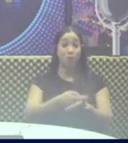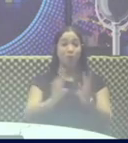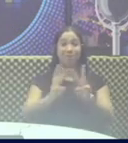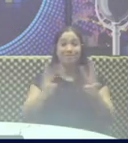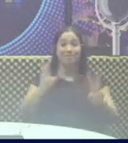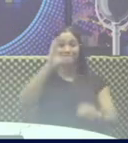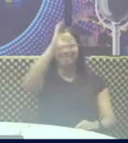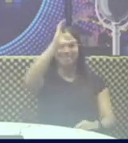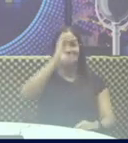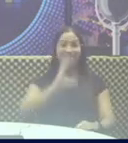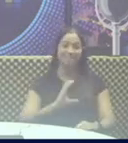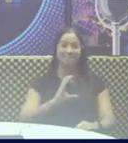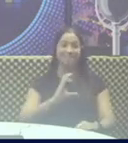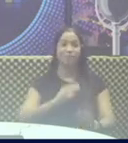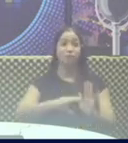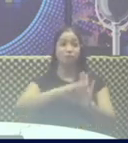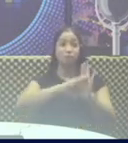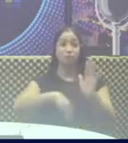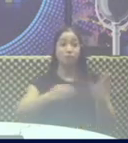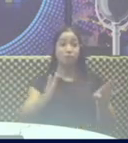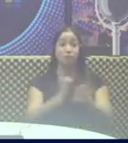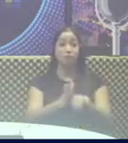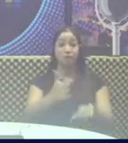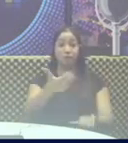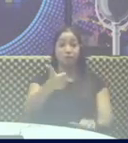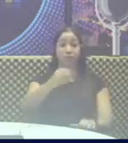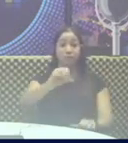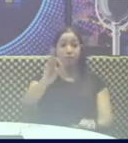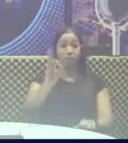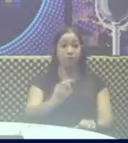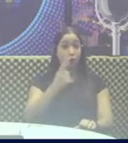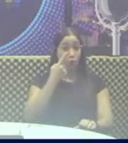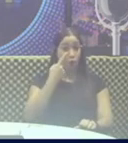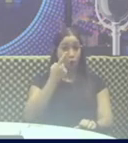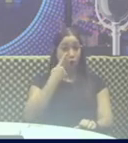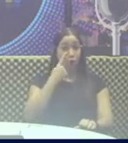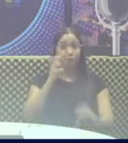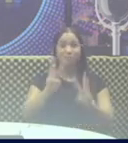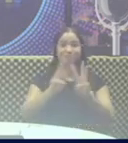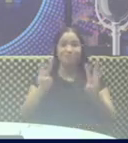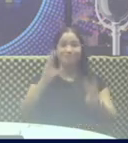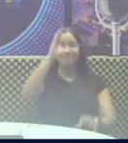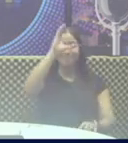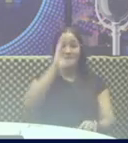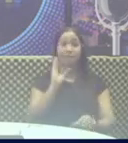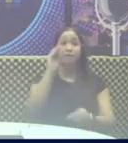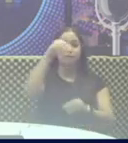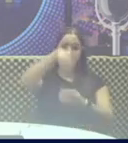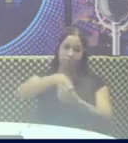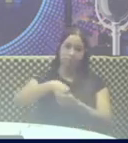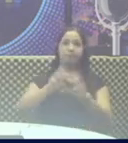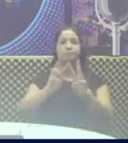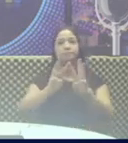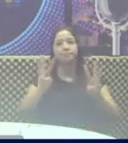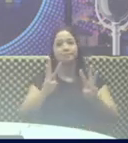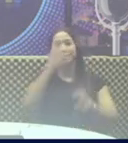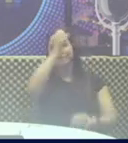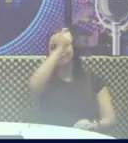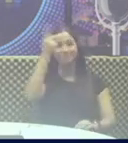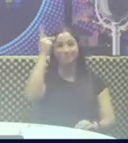portal Cidadão, com desconto de até 10%. Lembrando que o portal Cidadão fica dentro do portal da